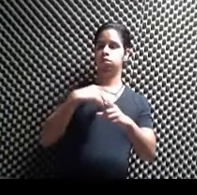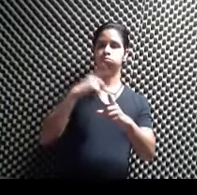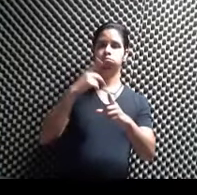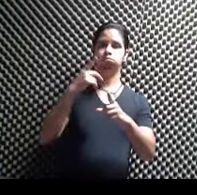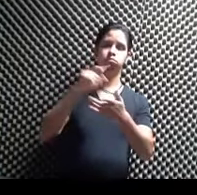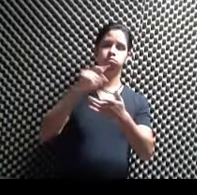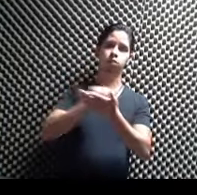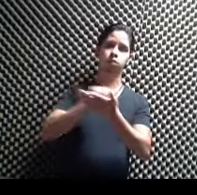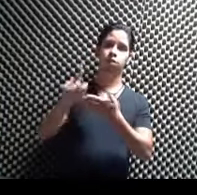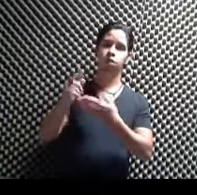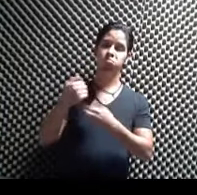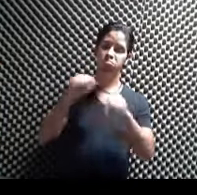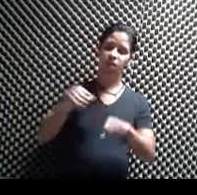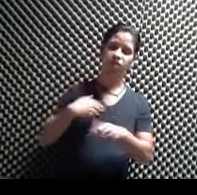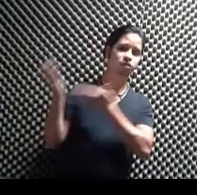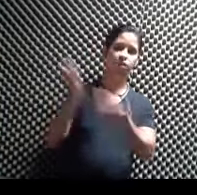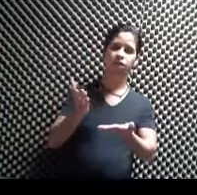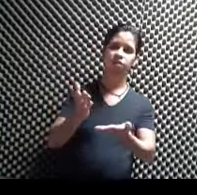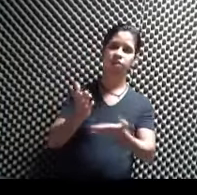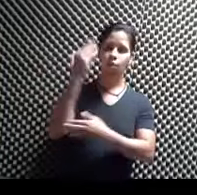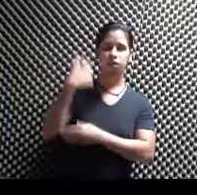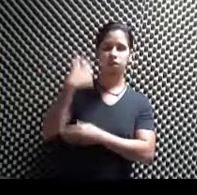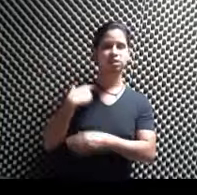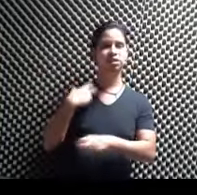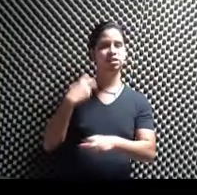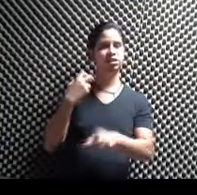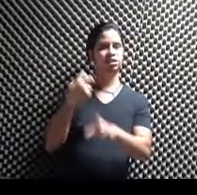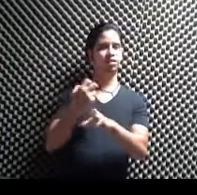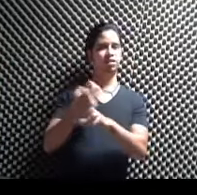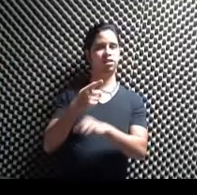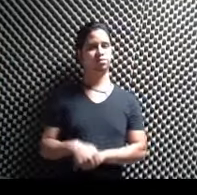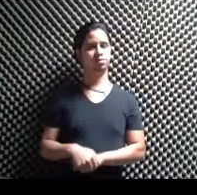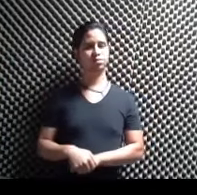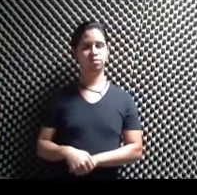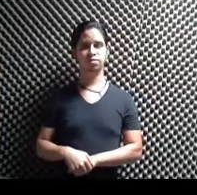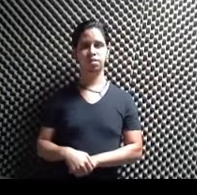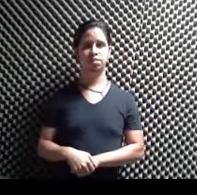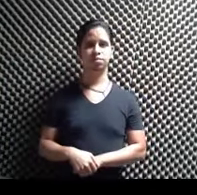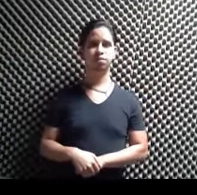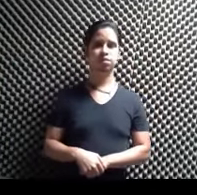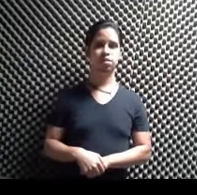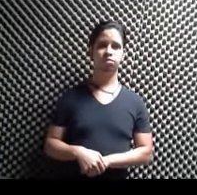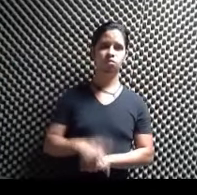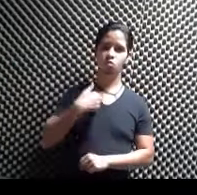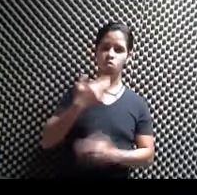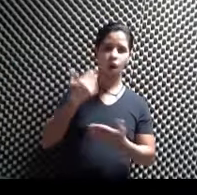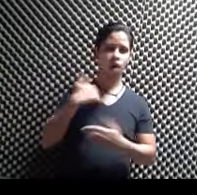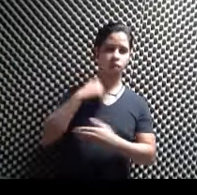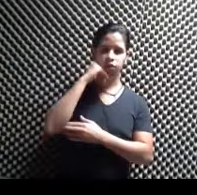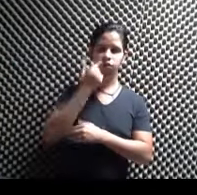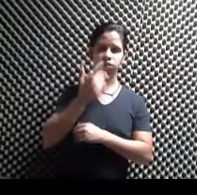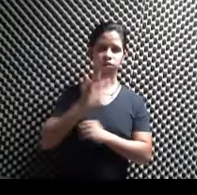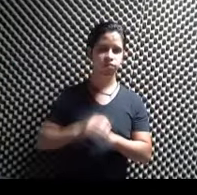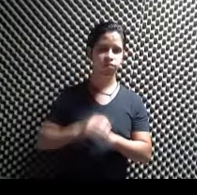A lo mejor. Pues es difícil y todo se pone el hombre. Vergüenza. Sí. Aquí ya todo el mundo cumplió años, así es que estamos bien.